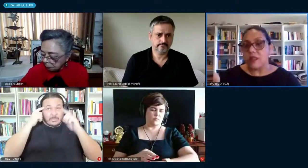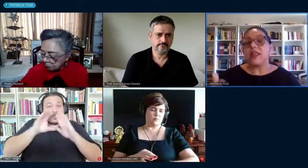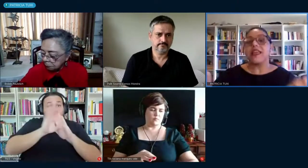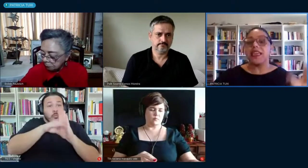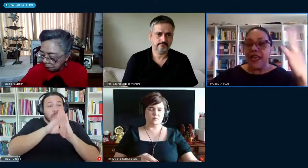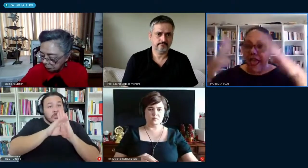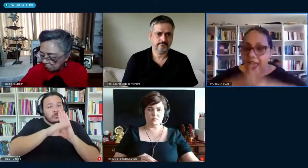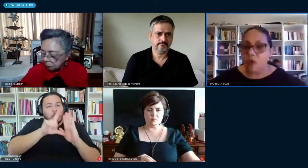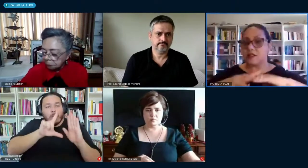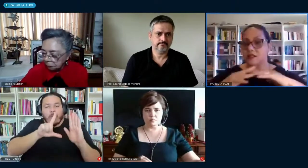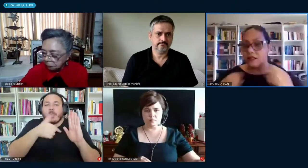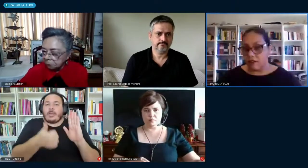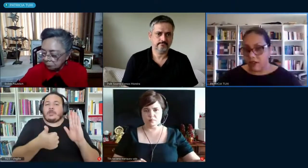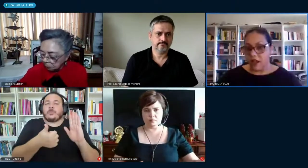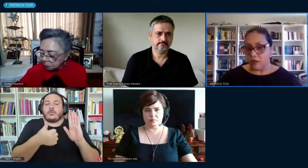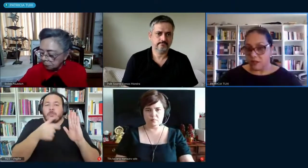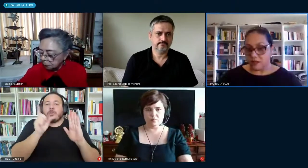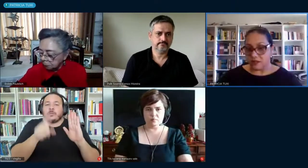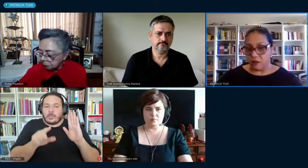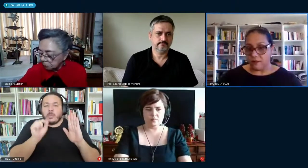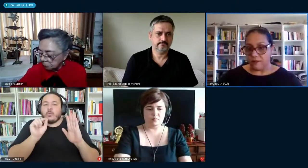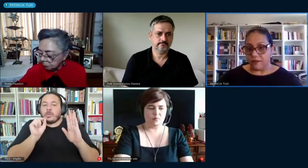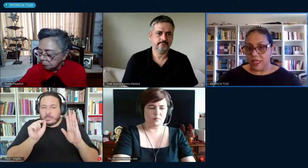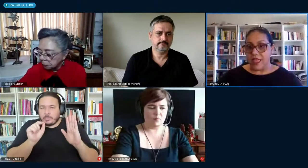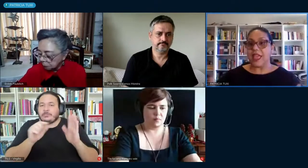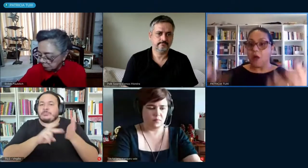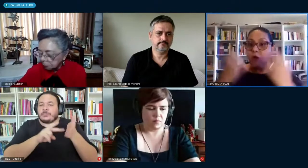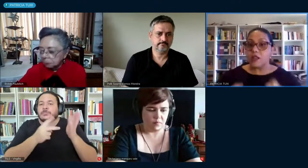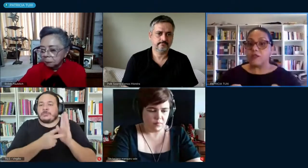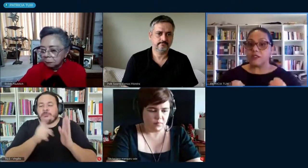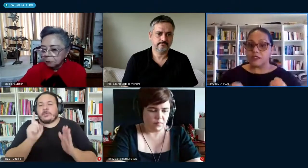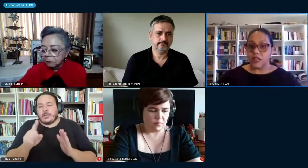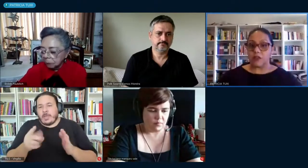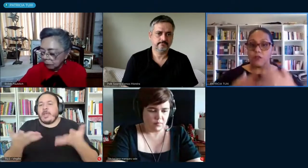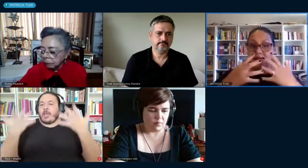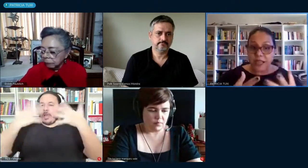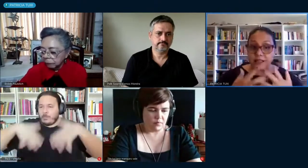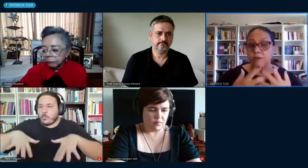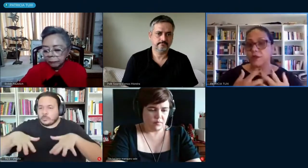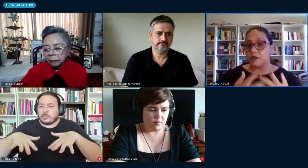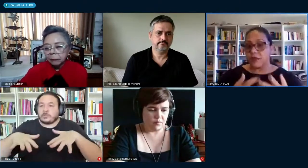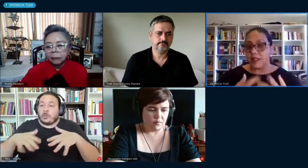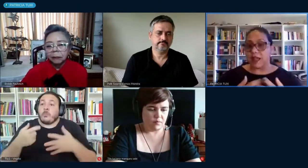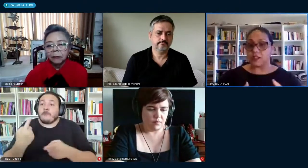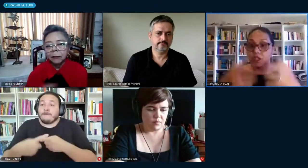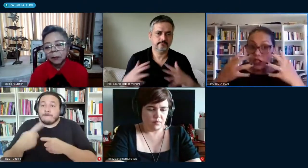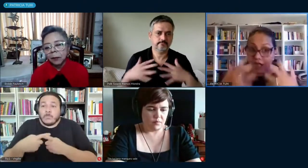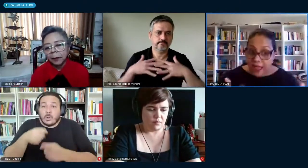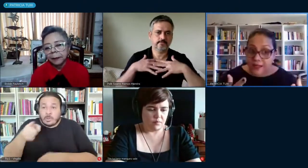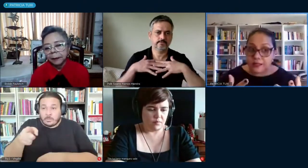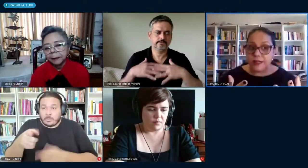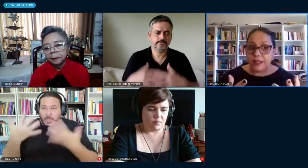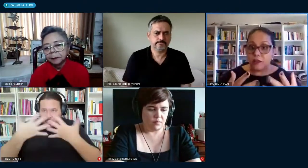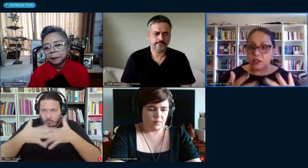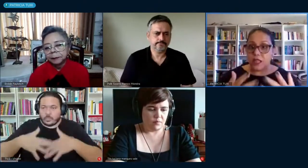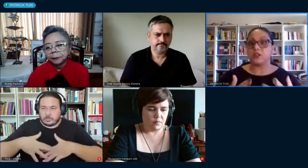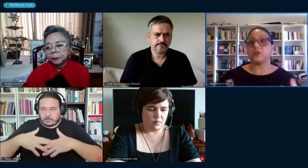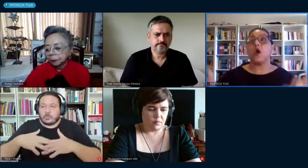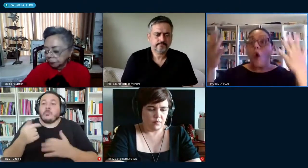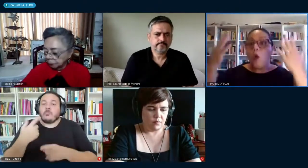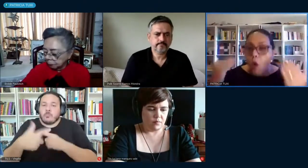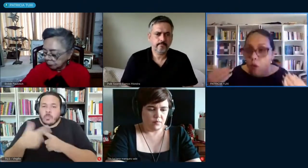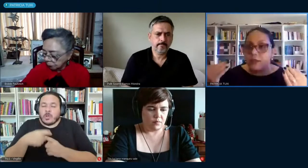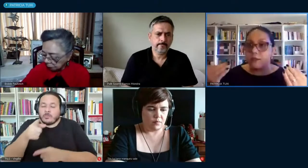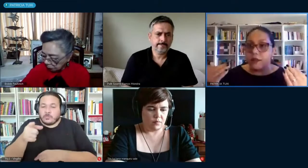L1, que é o que significa harmonização. Que é quando você tem essa possibilidade de gerar esse material